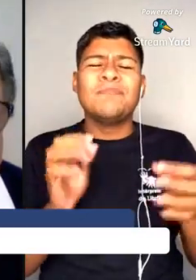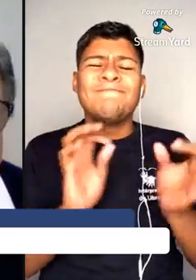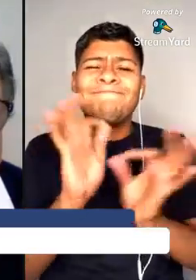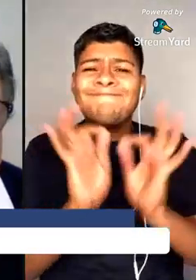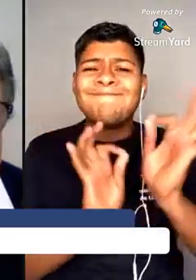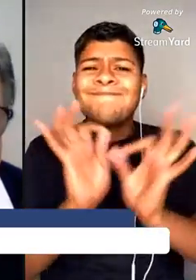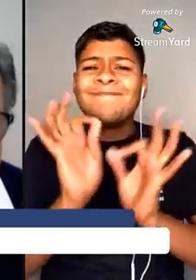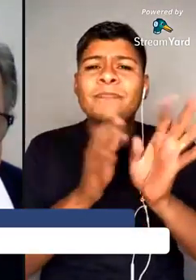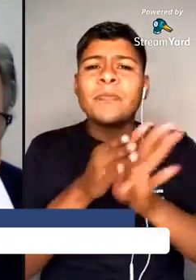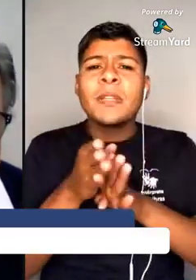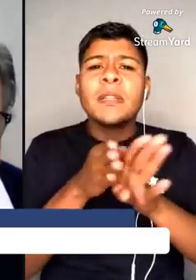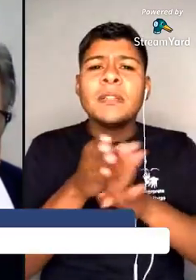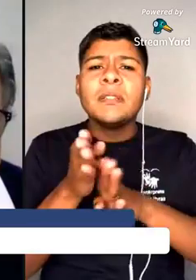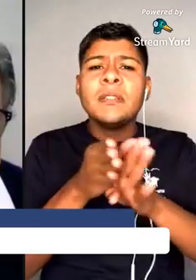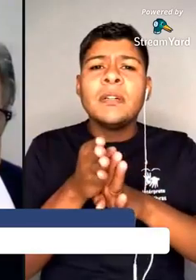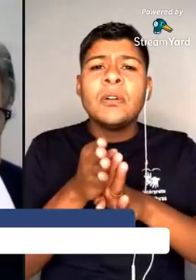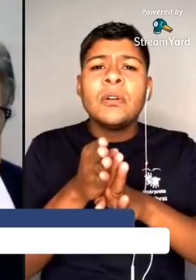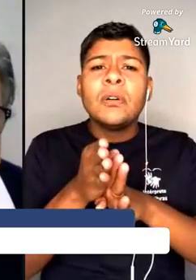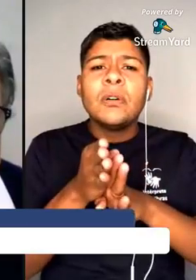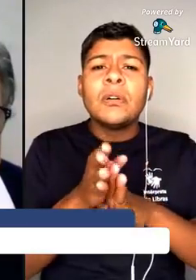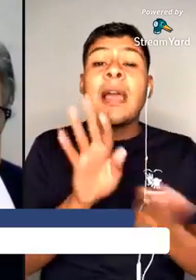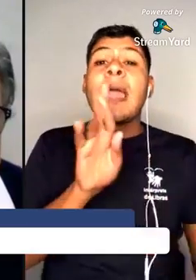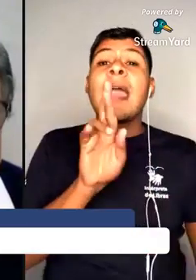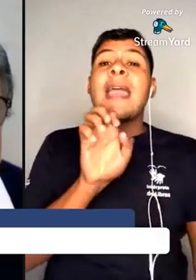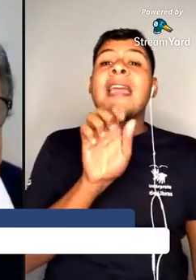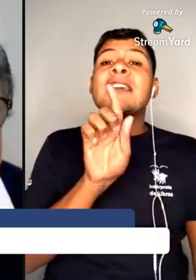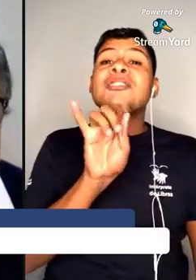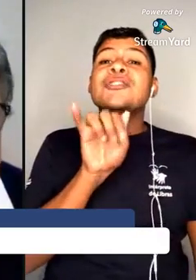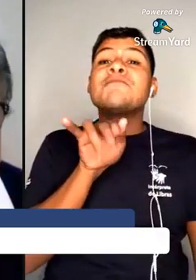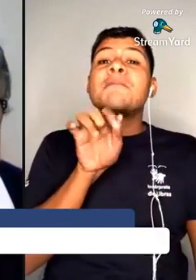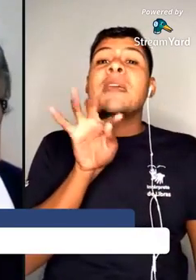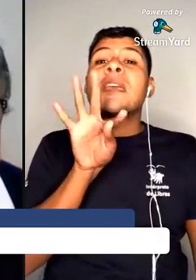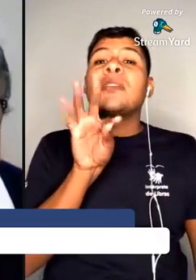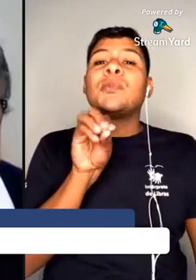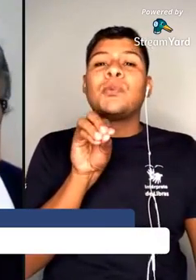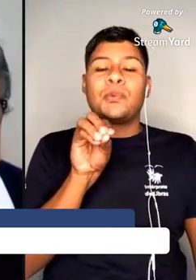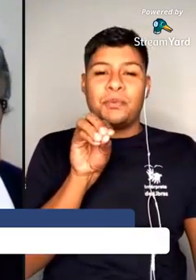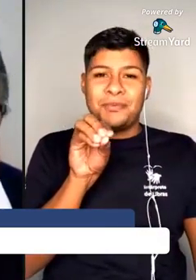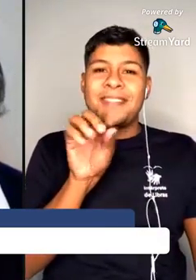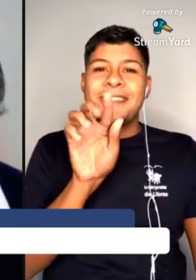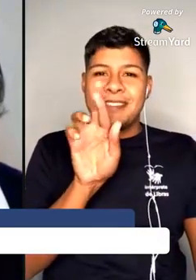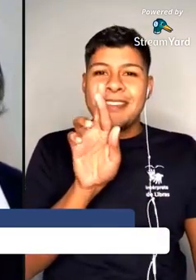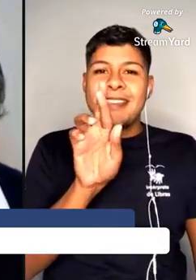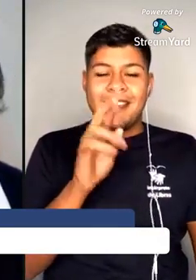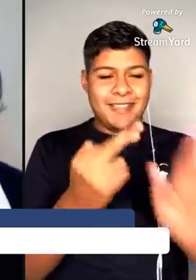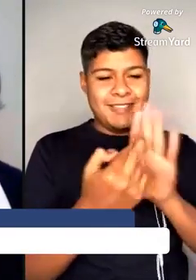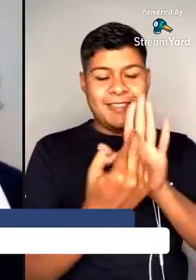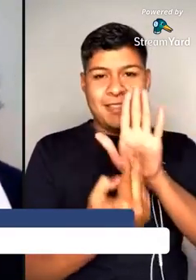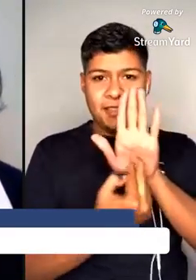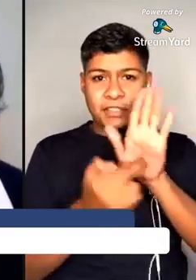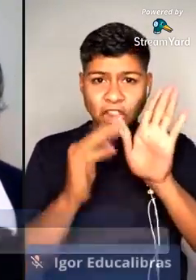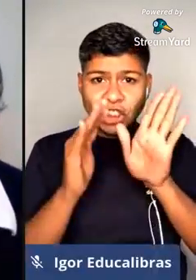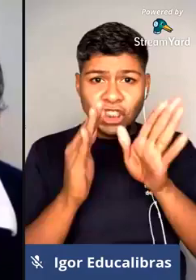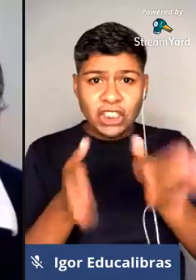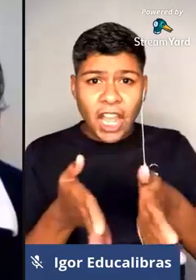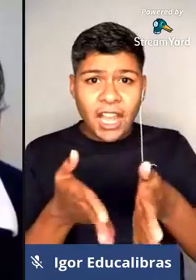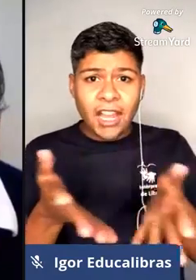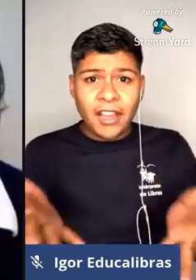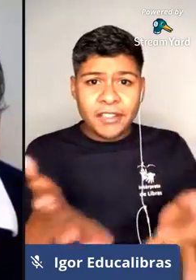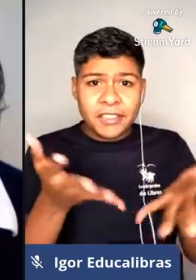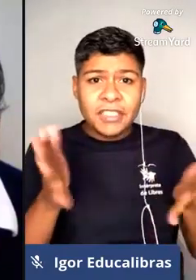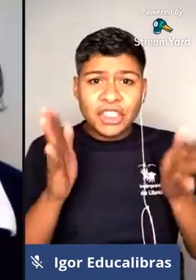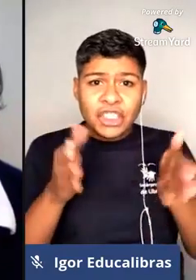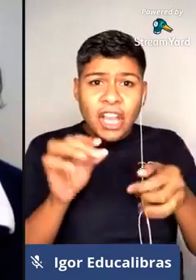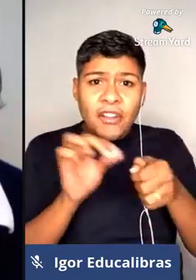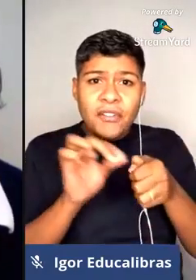o Conselho? Não, regimento interno. Regimento interno. Interno. Já fiz. Nós temos que colaborar, claro. Então, logo vamos